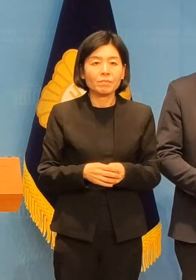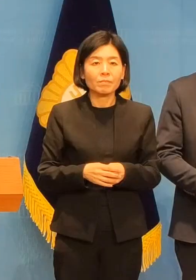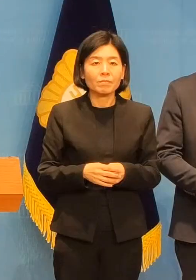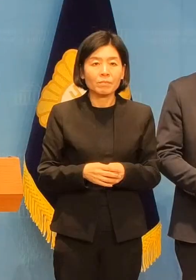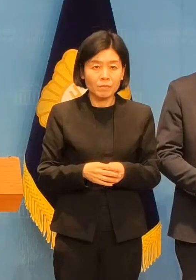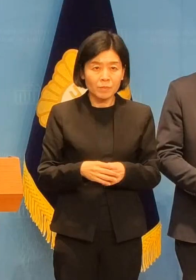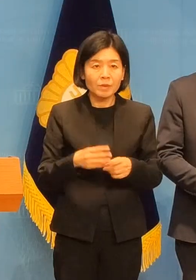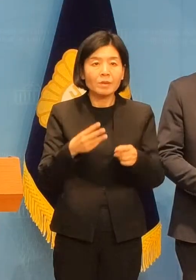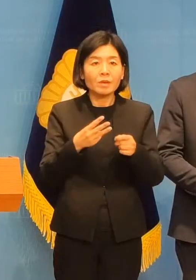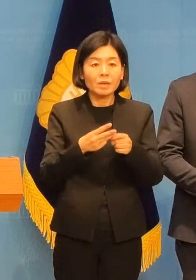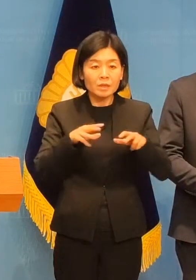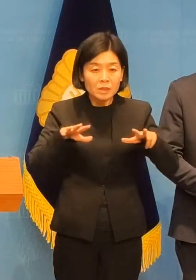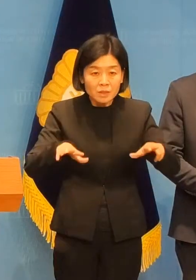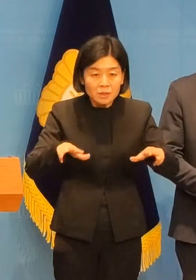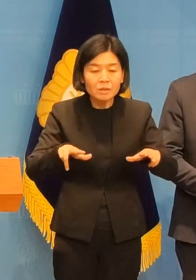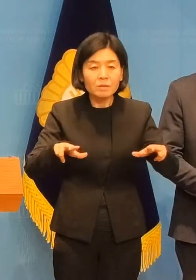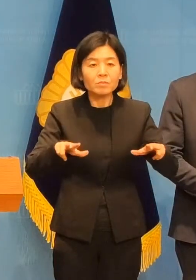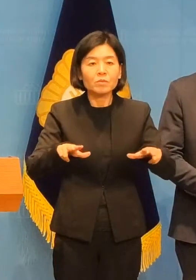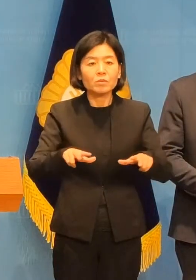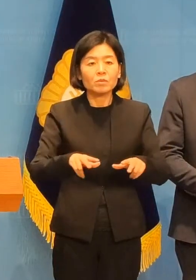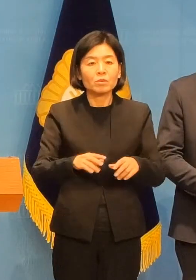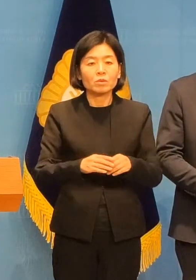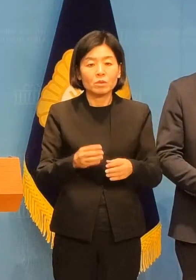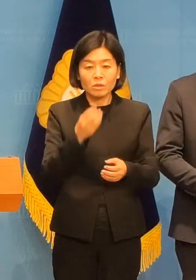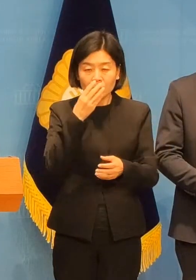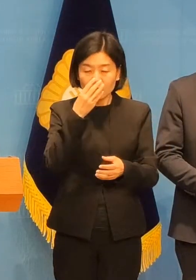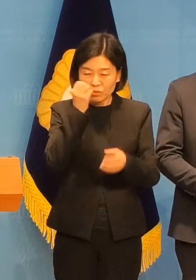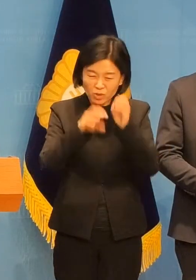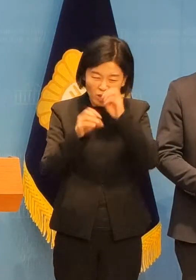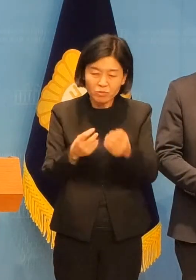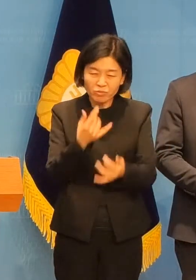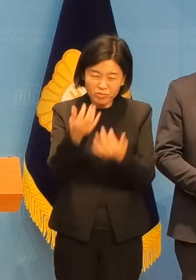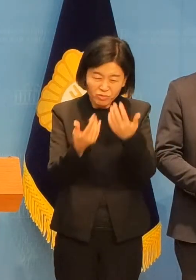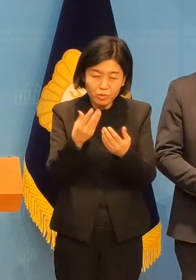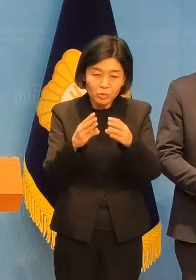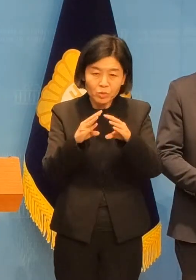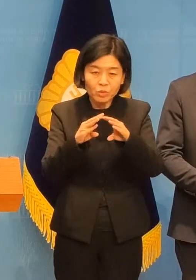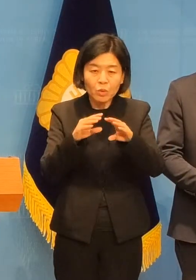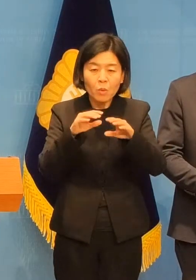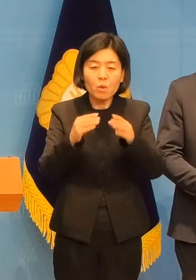셋째, 압축된 후보지가 지나치게 불공정합니다.